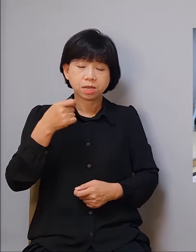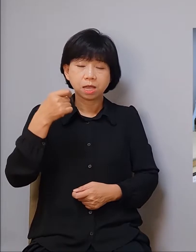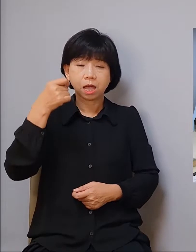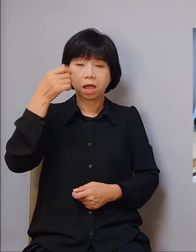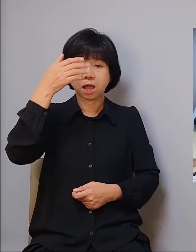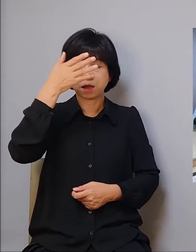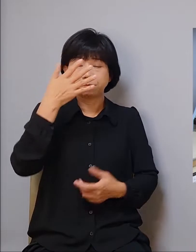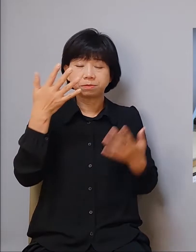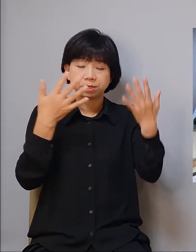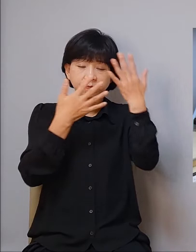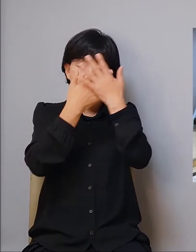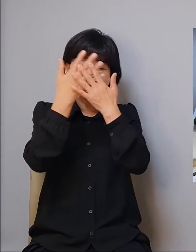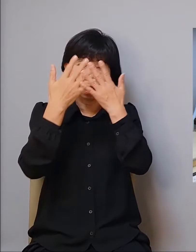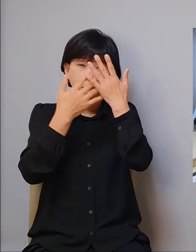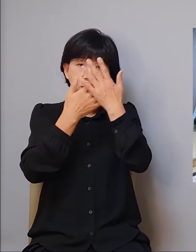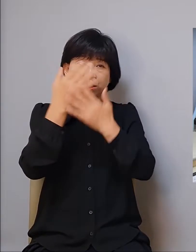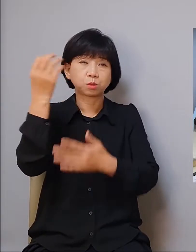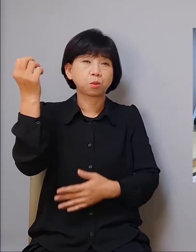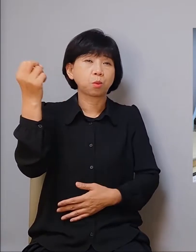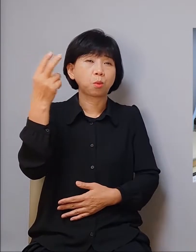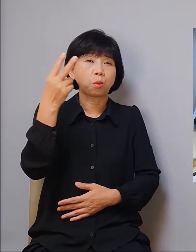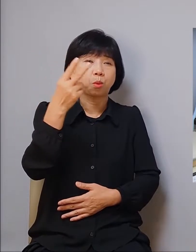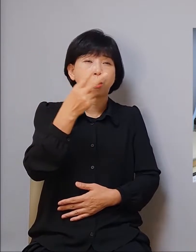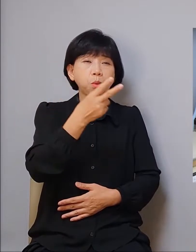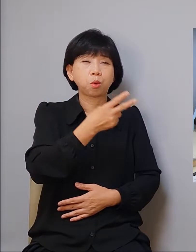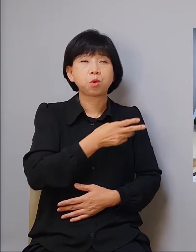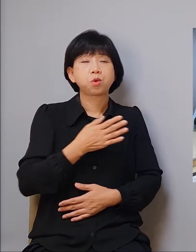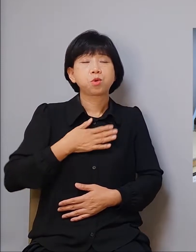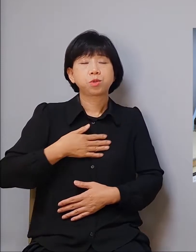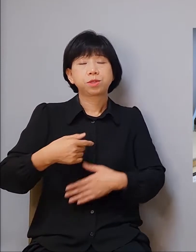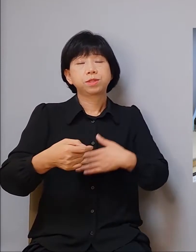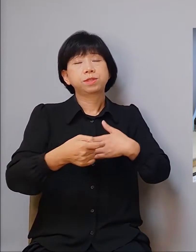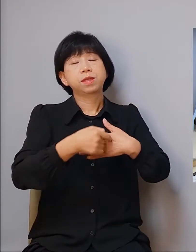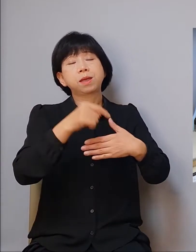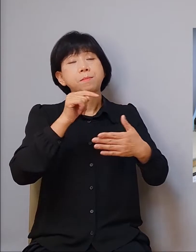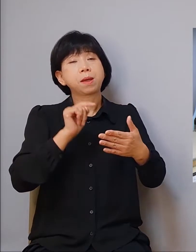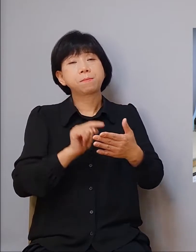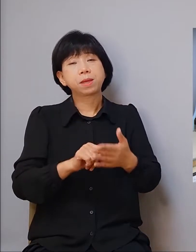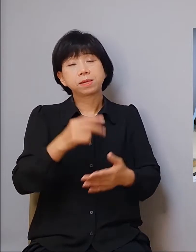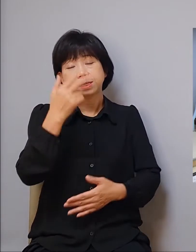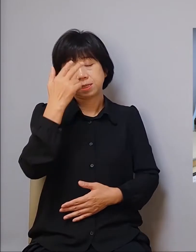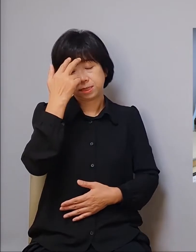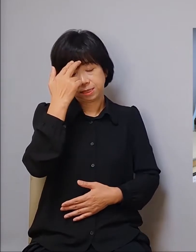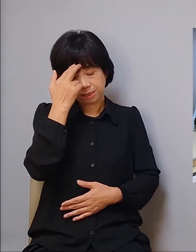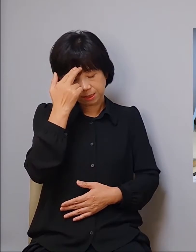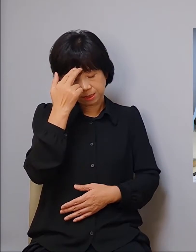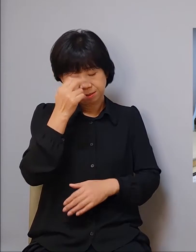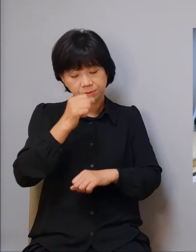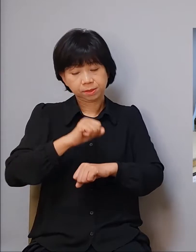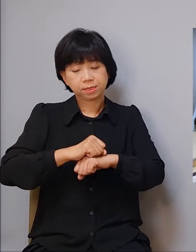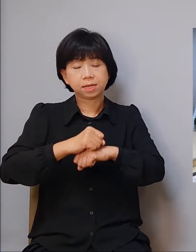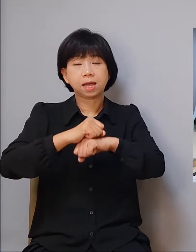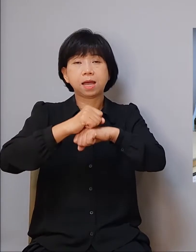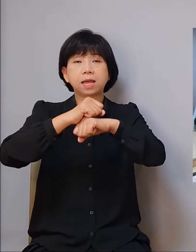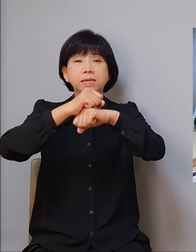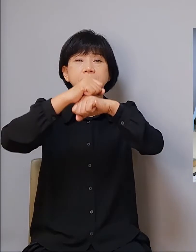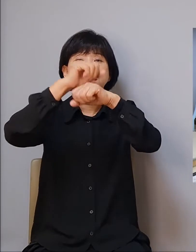우리 앞을 가리고 내 맘에